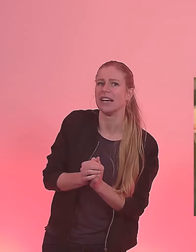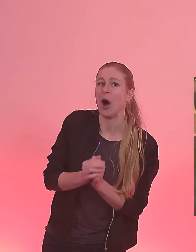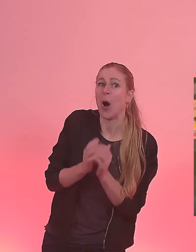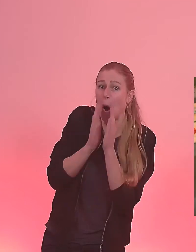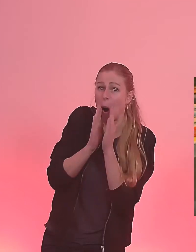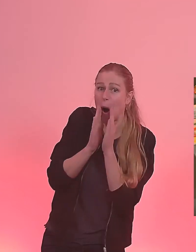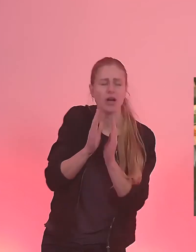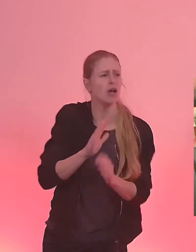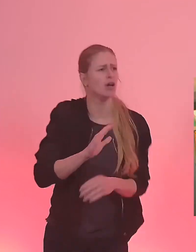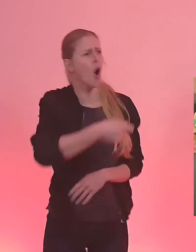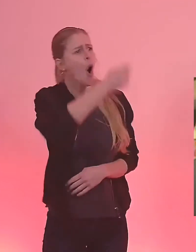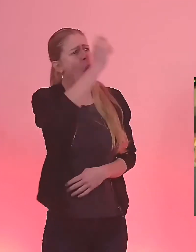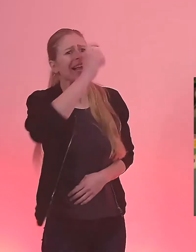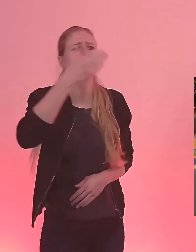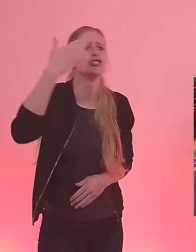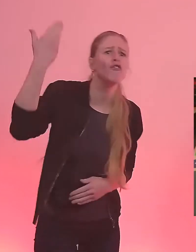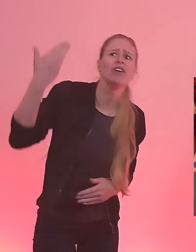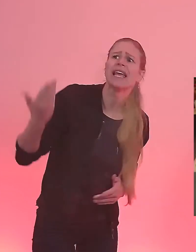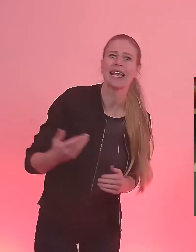Olly en Sophie?